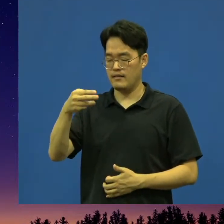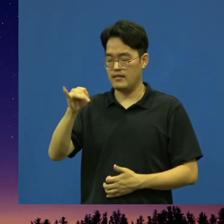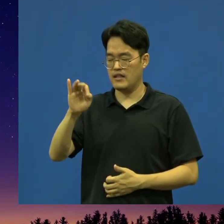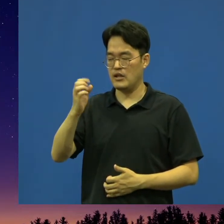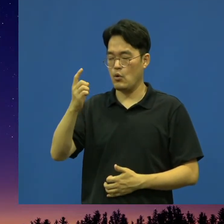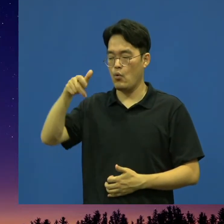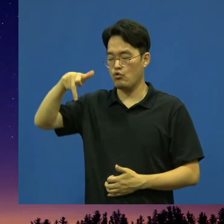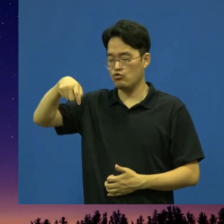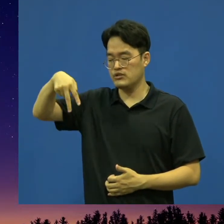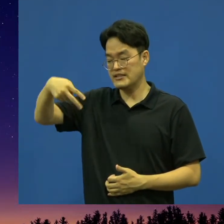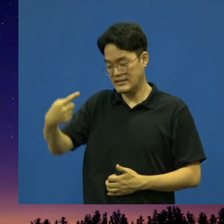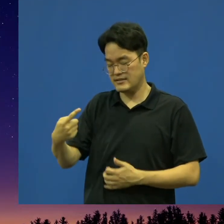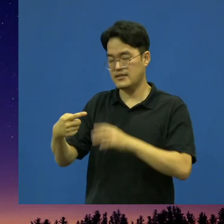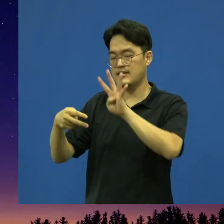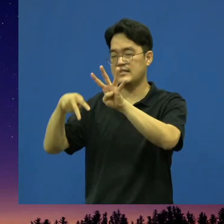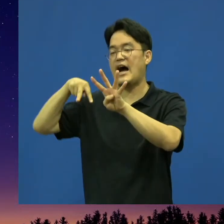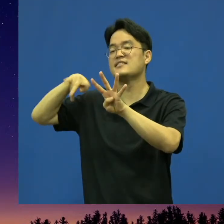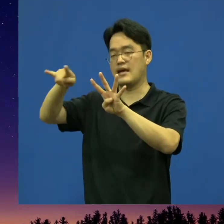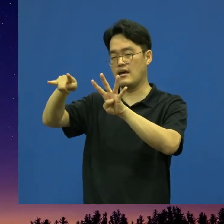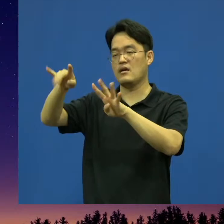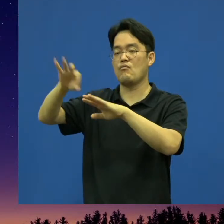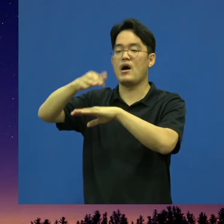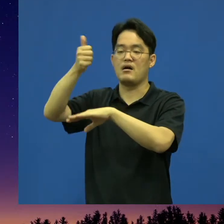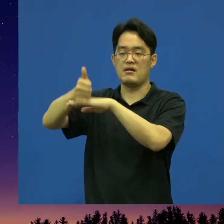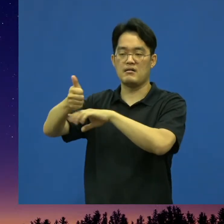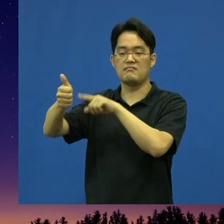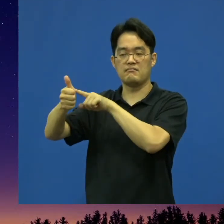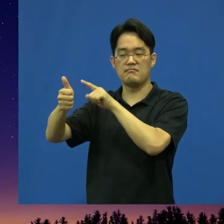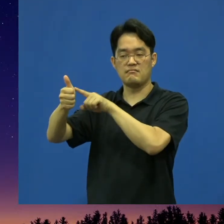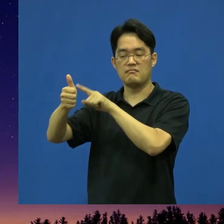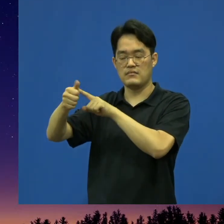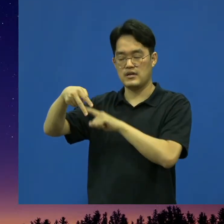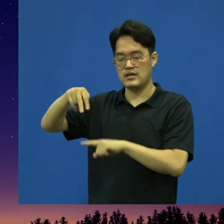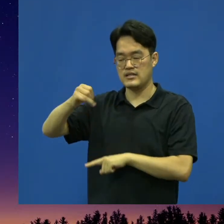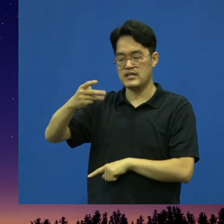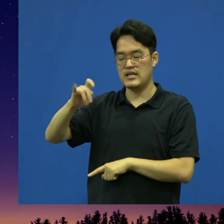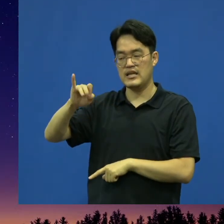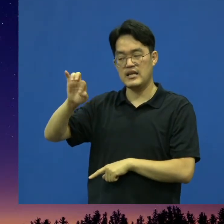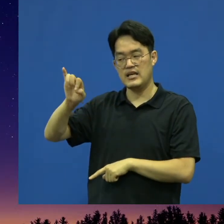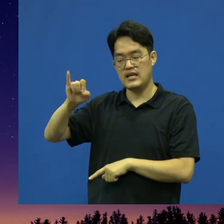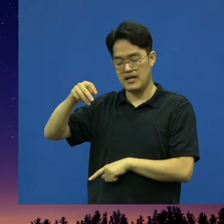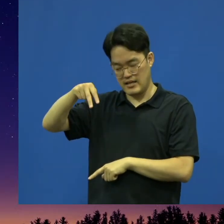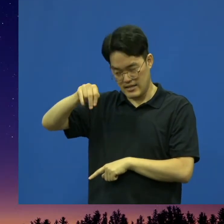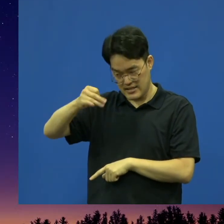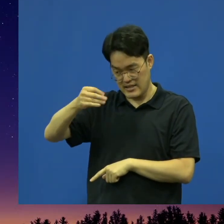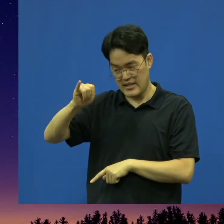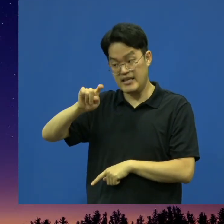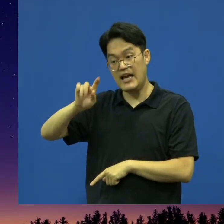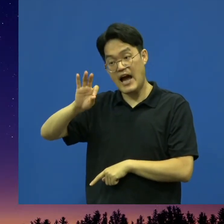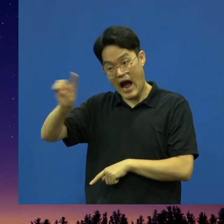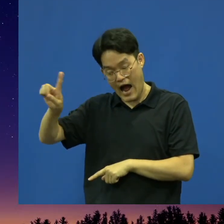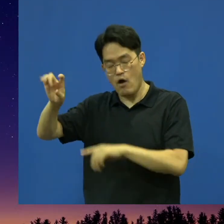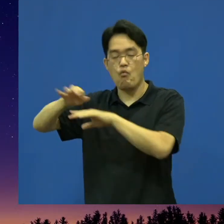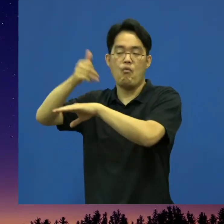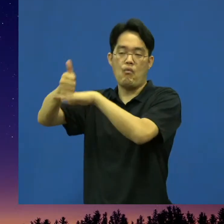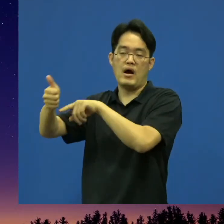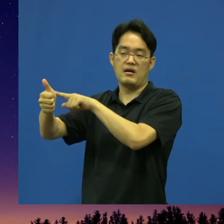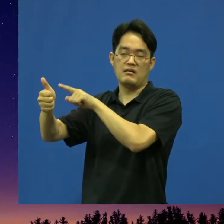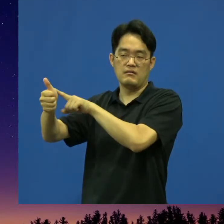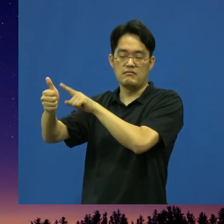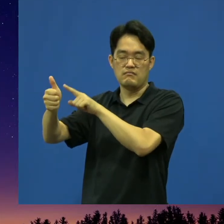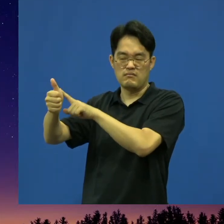시리아의 왕이에요. 여러분, 그 안티오쿠스 4세 에피파네스부터 시작해서 근세기에